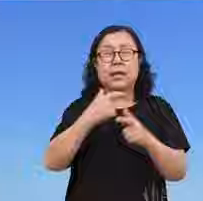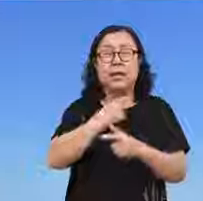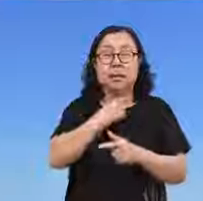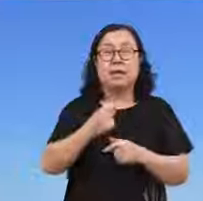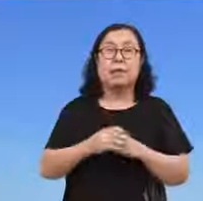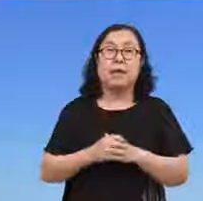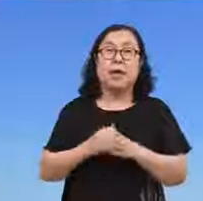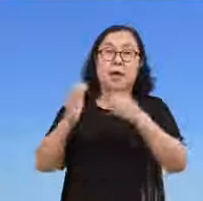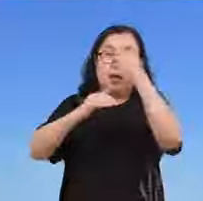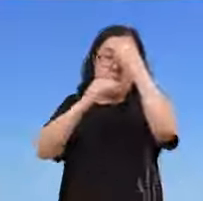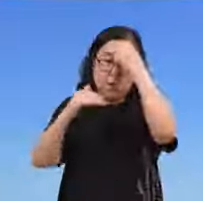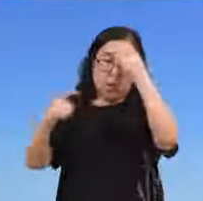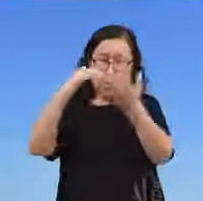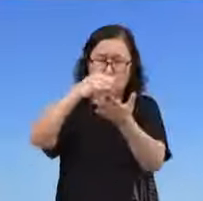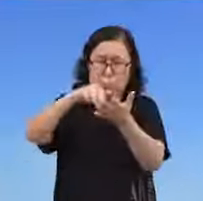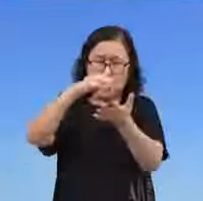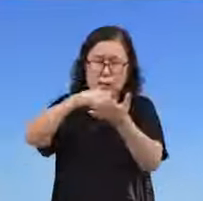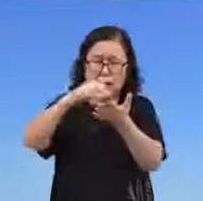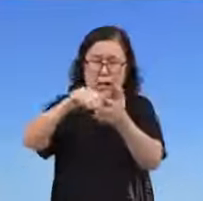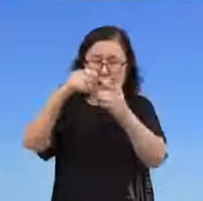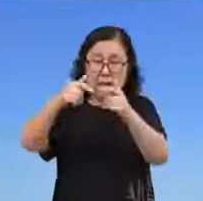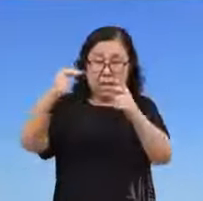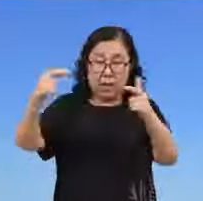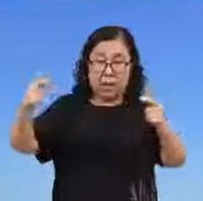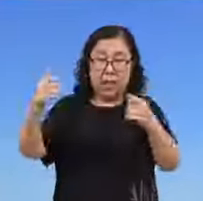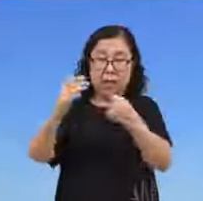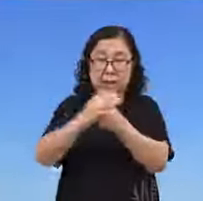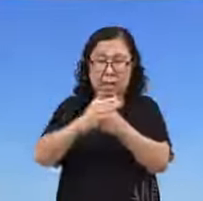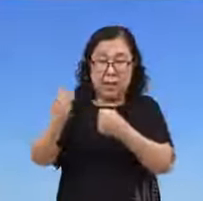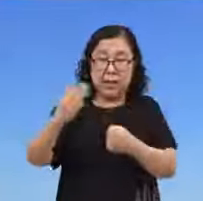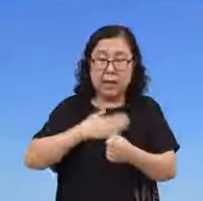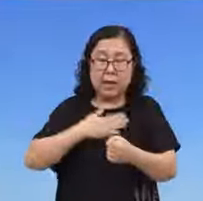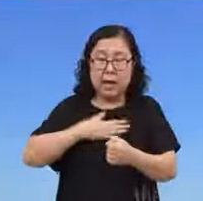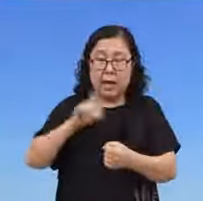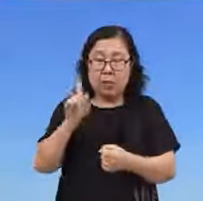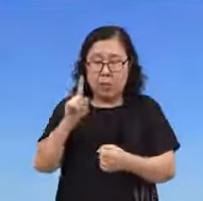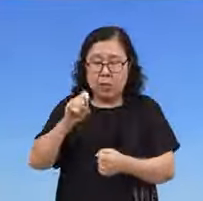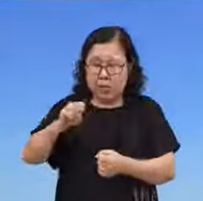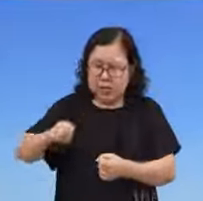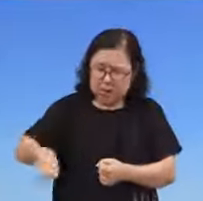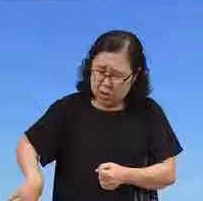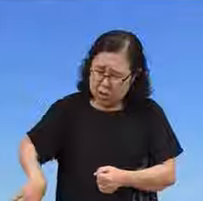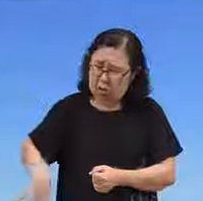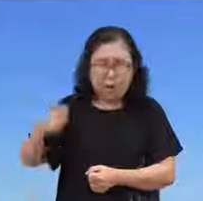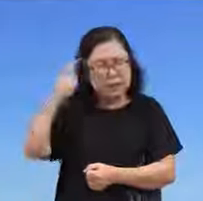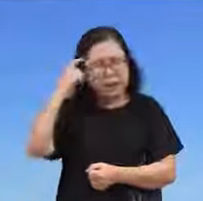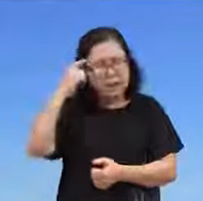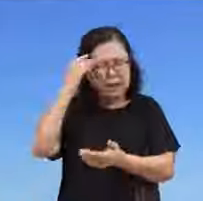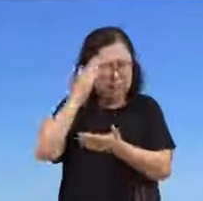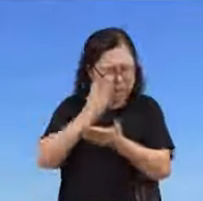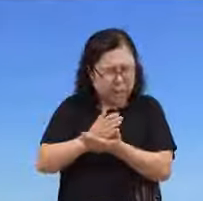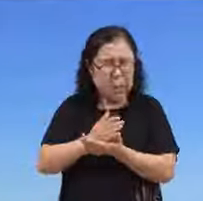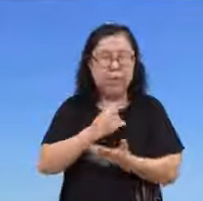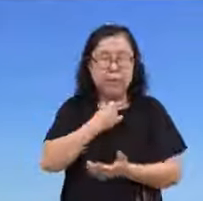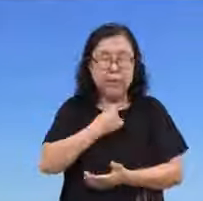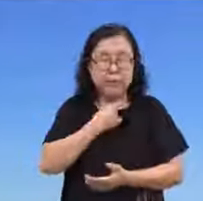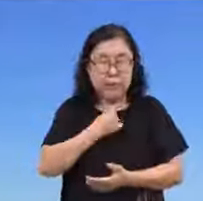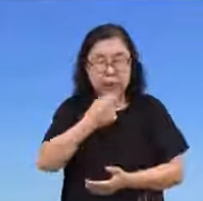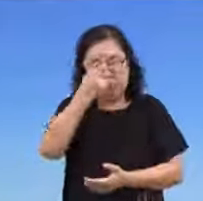성도 숫자가 주는 것을 가지고 뭔가 내가 이런 것처럼 생각하는 어리석은 자리에 빠지지 않기를